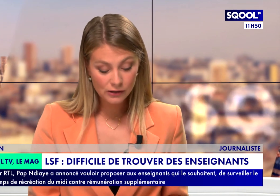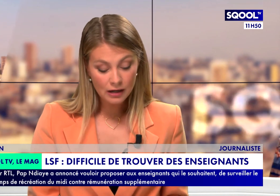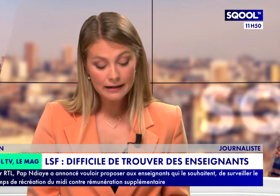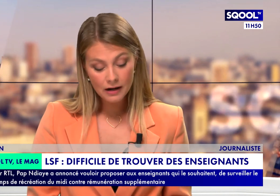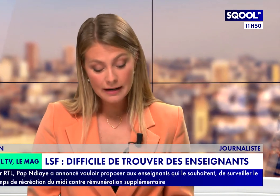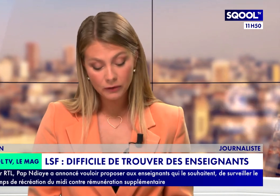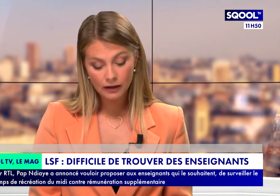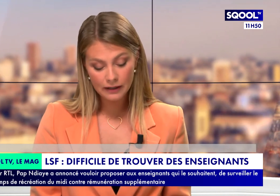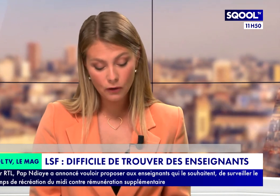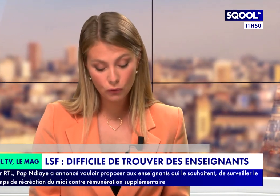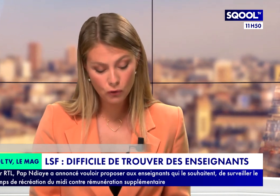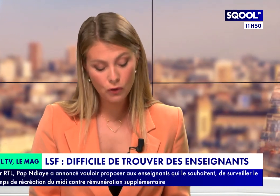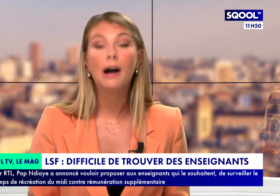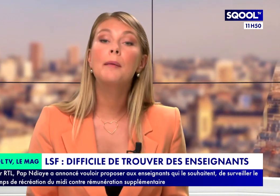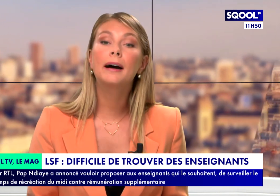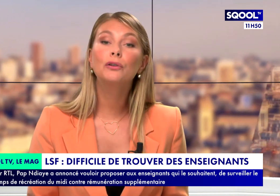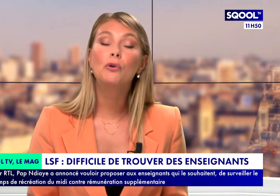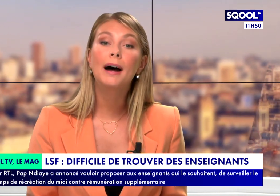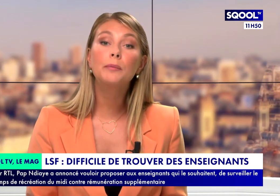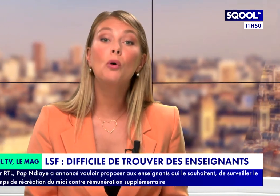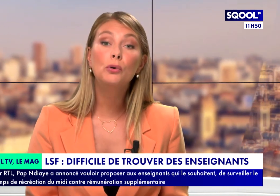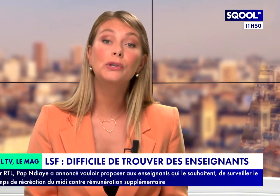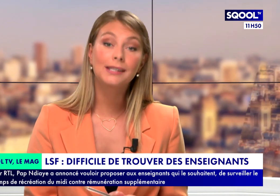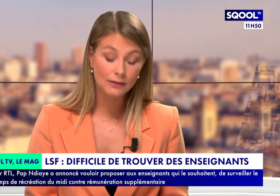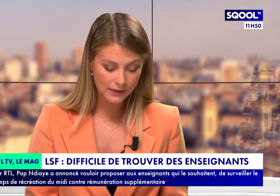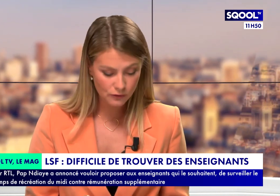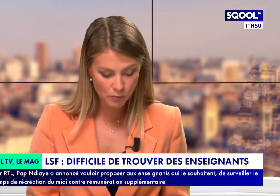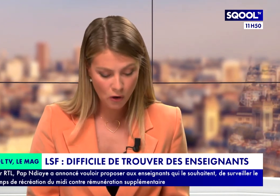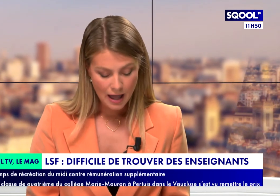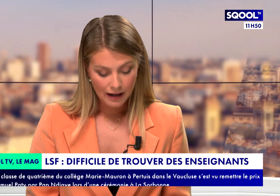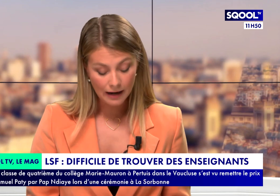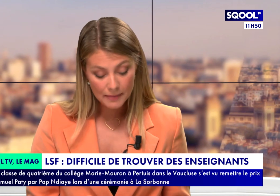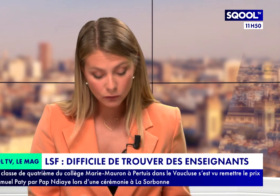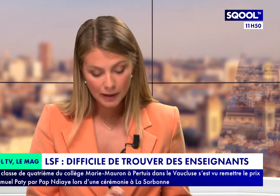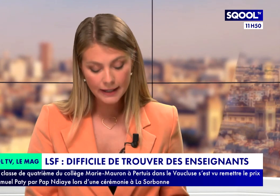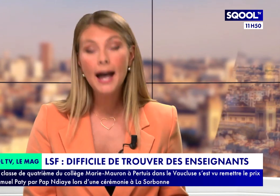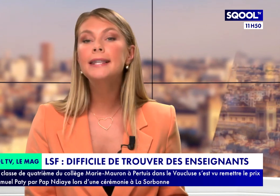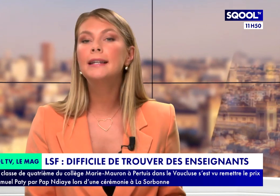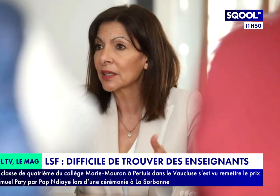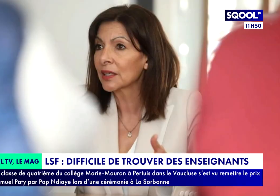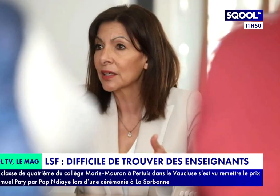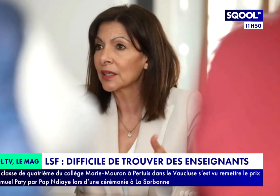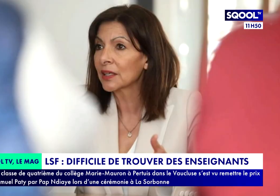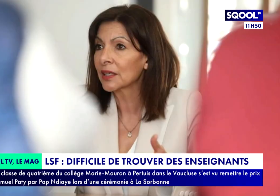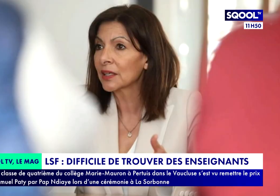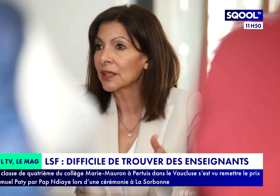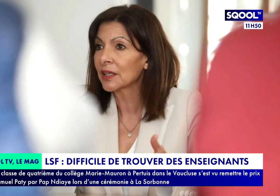Seule l'école élémentaire Victor Hugo, à Paris, dans le Marais, propose cet enseignement. Alors, la maire de Paris, Anne Hidalgo, s'est donc engagée avec l